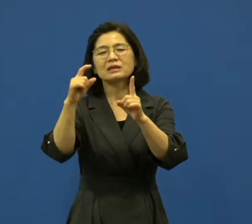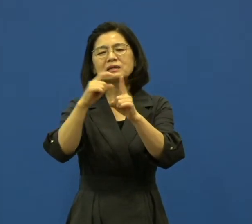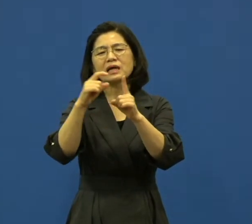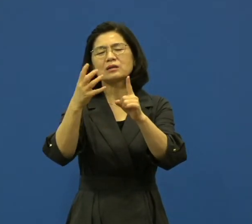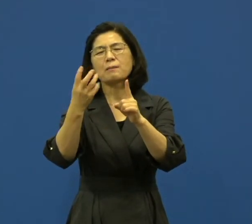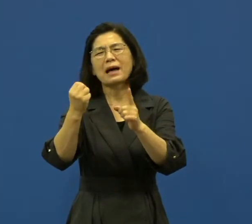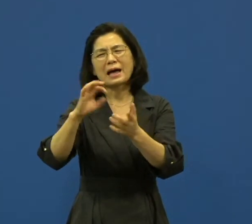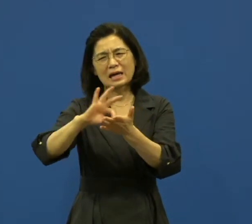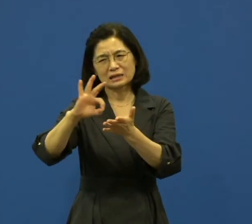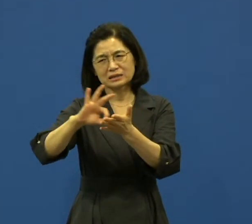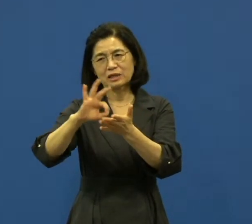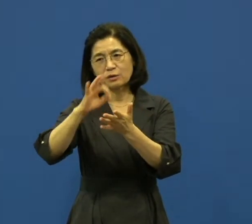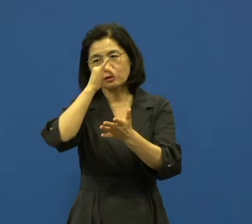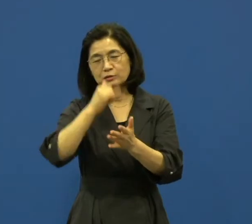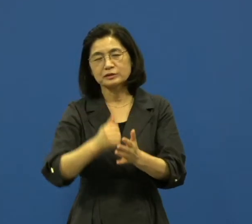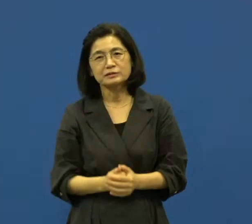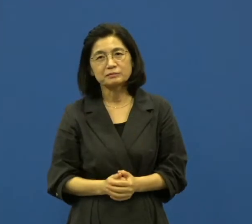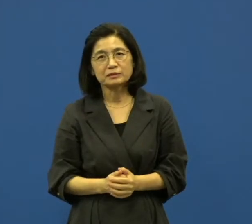과연